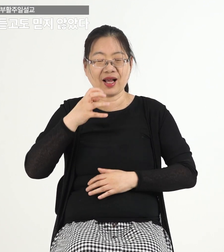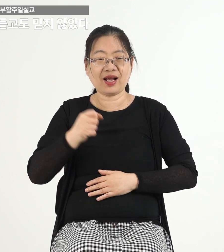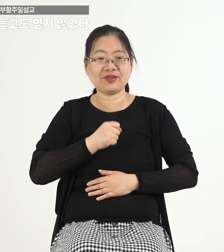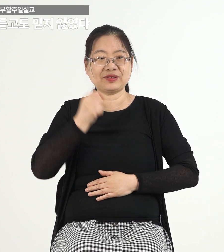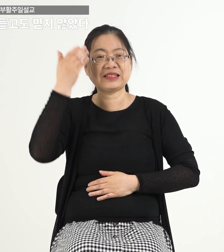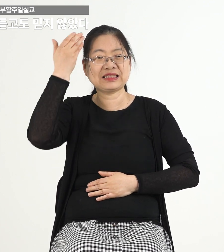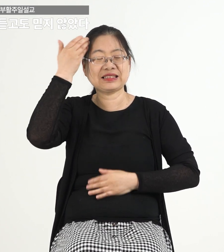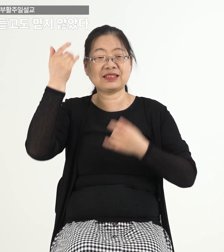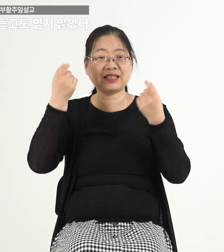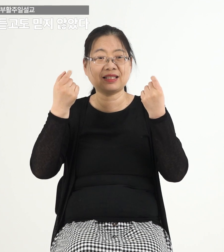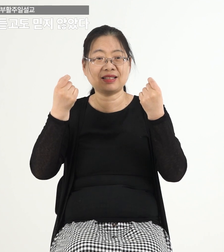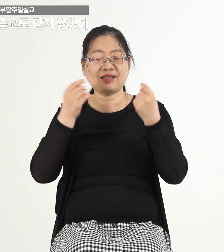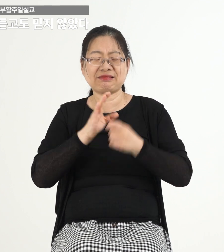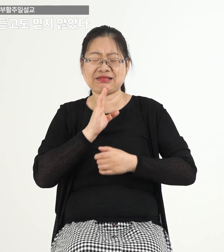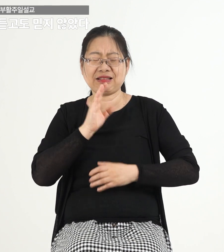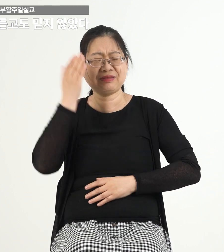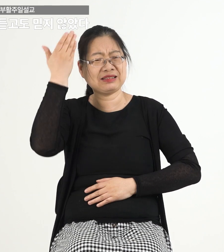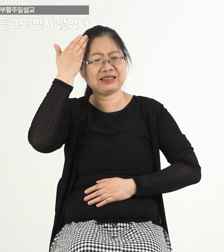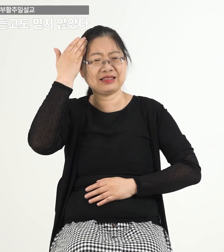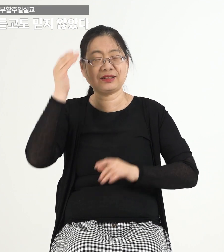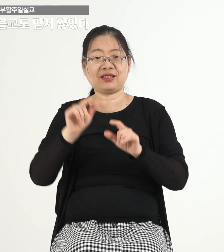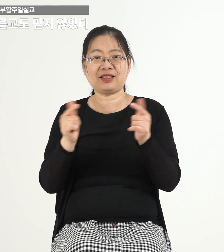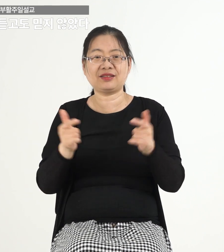될 수가 없죠.